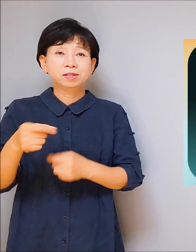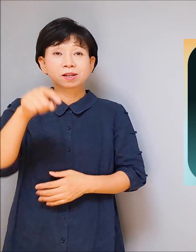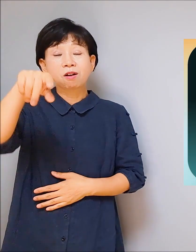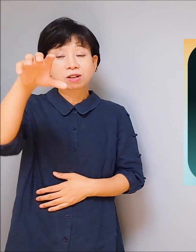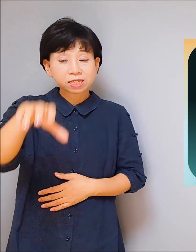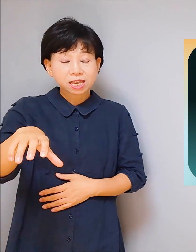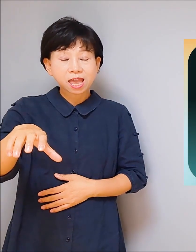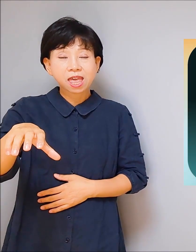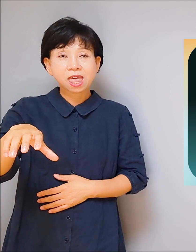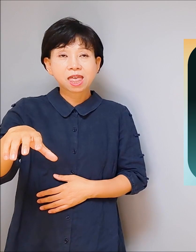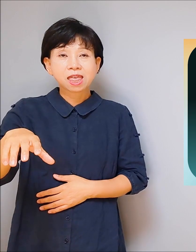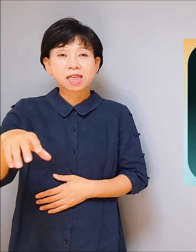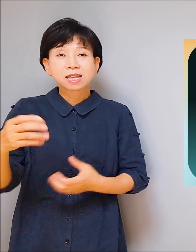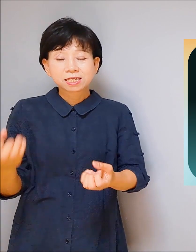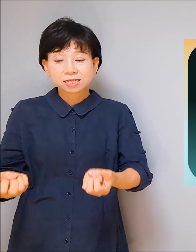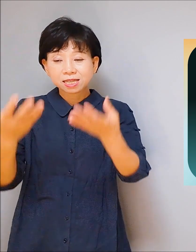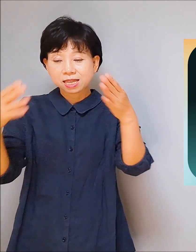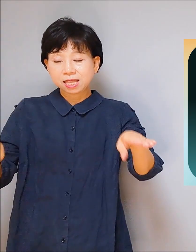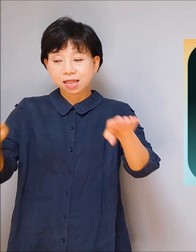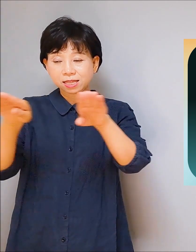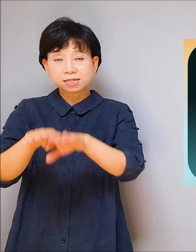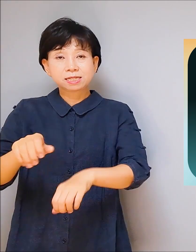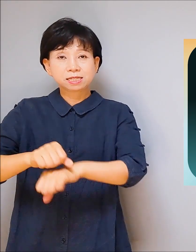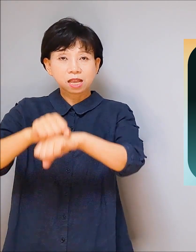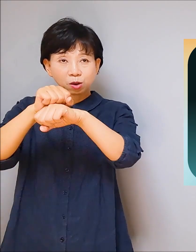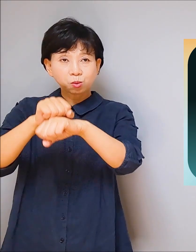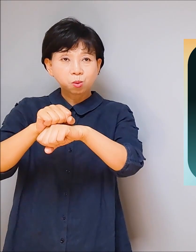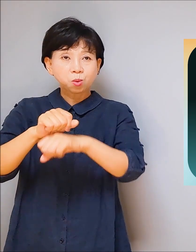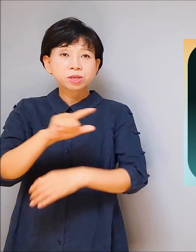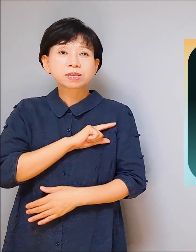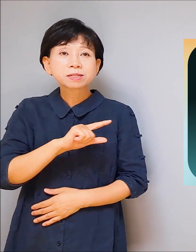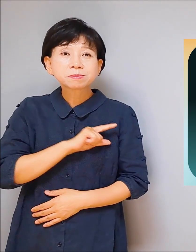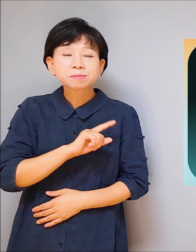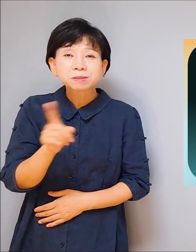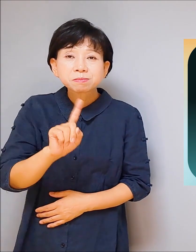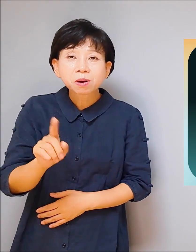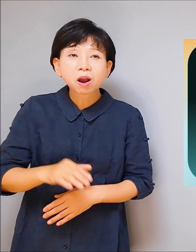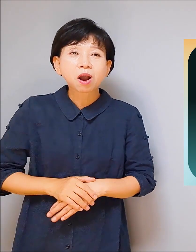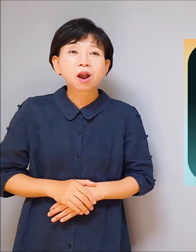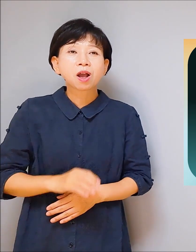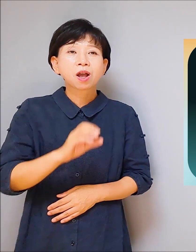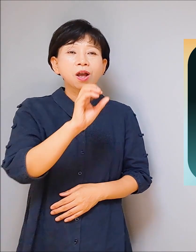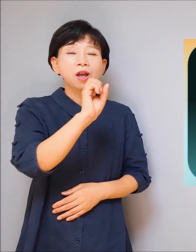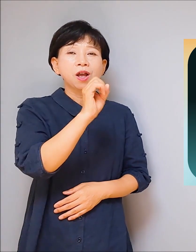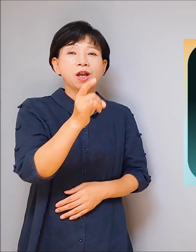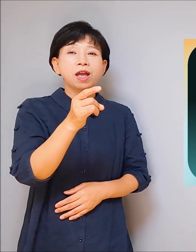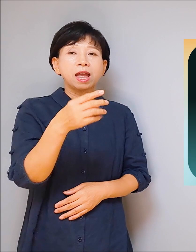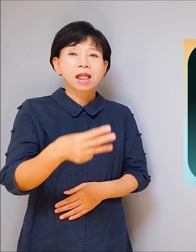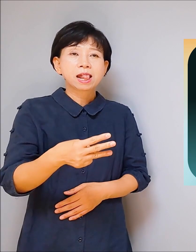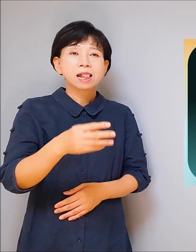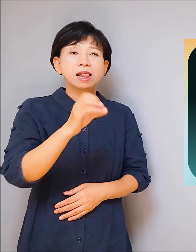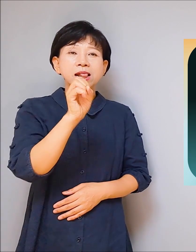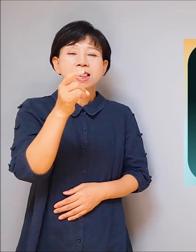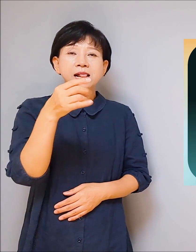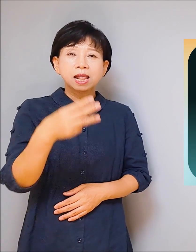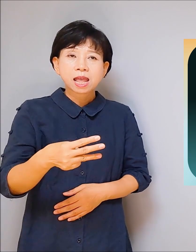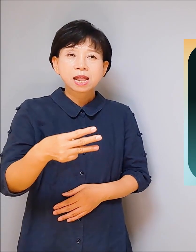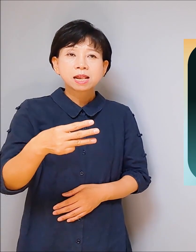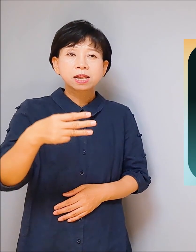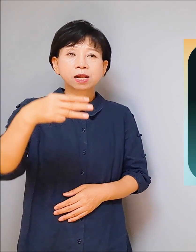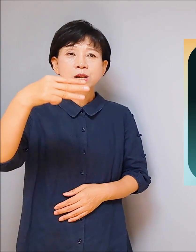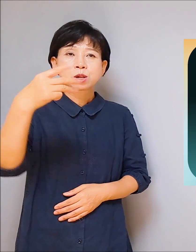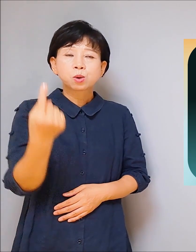거기에 제단을 쌓고 그 이름을 뭐라고 해요? 이게 읽기가 좀 어렵죠. 엘